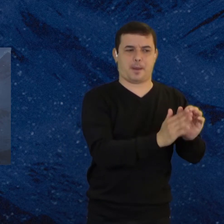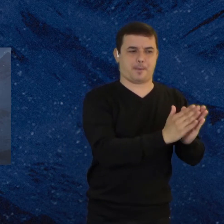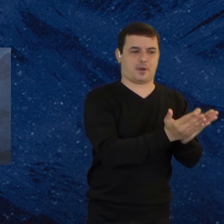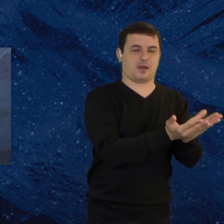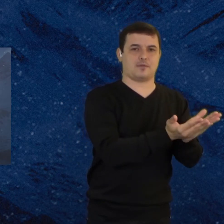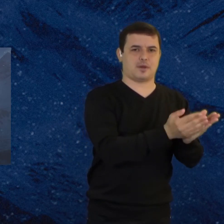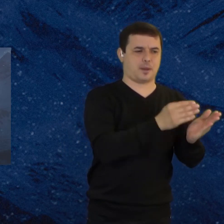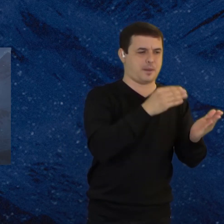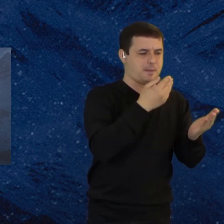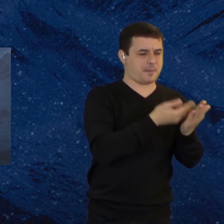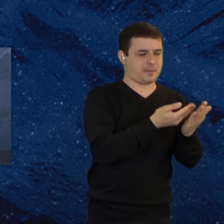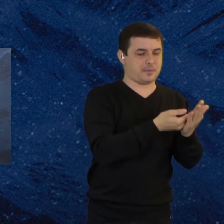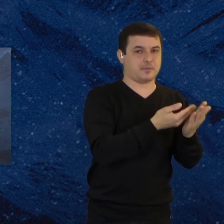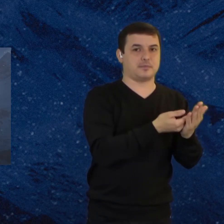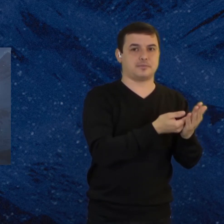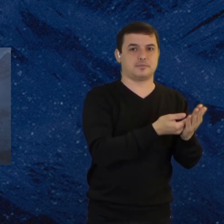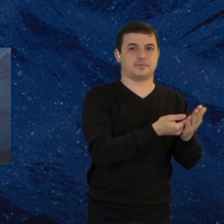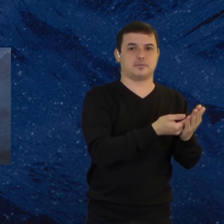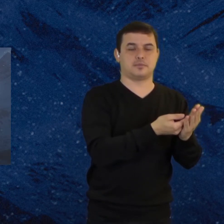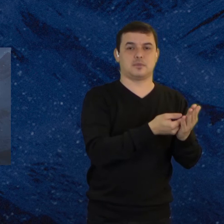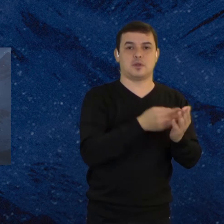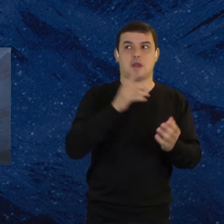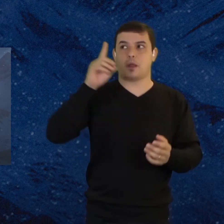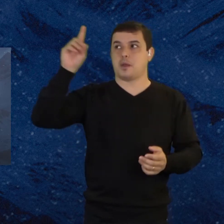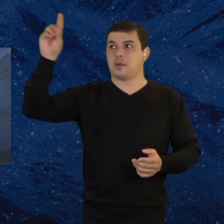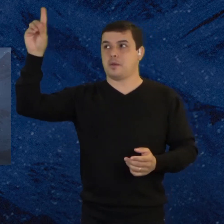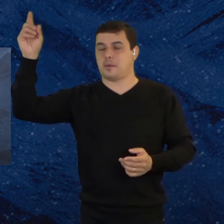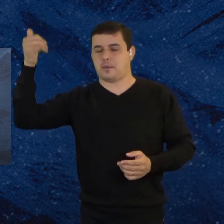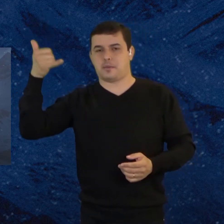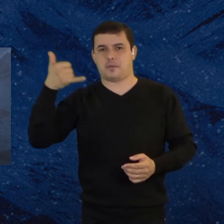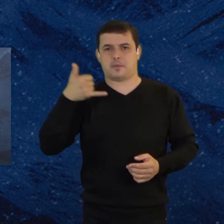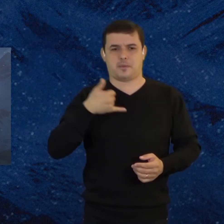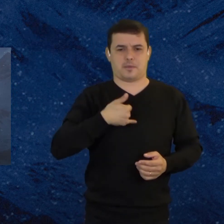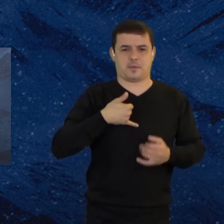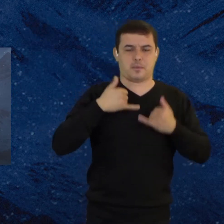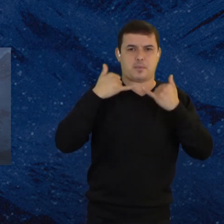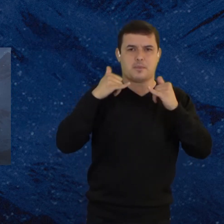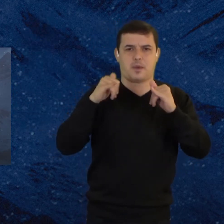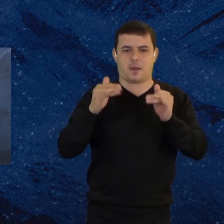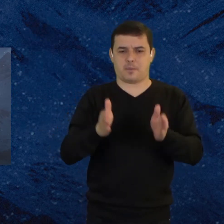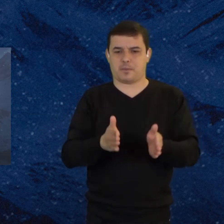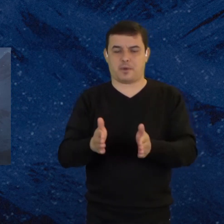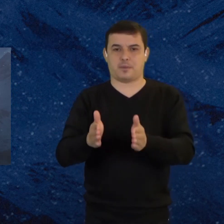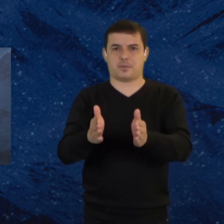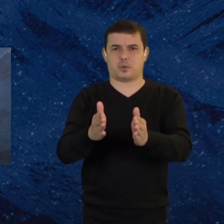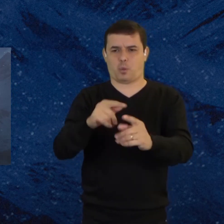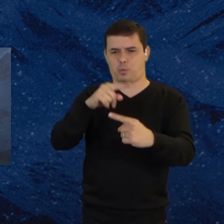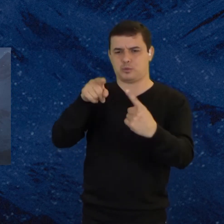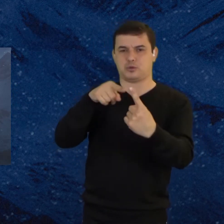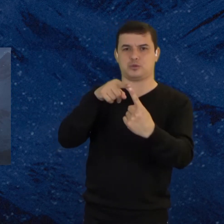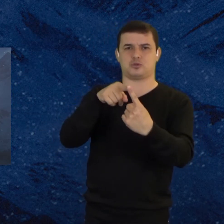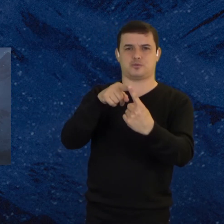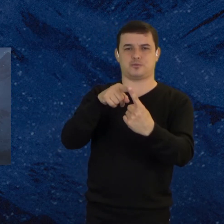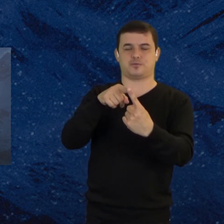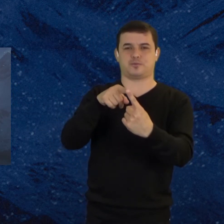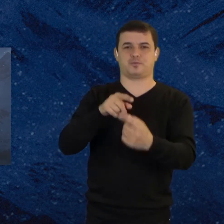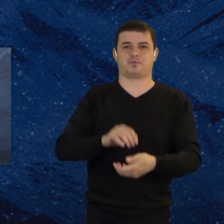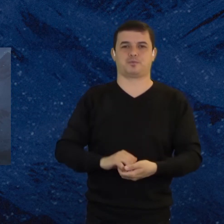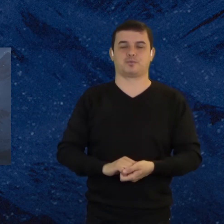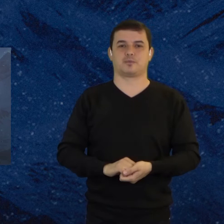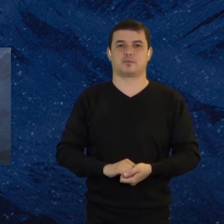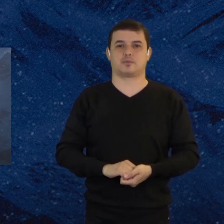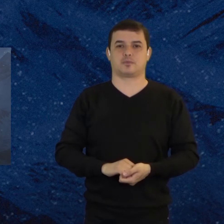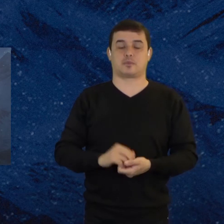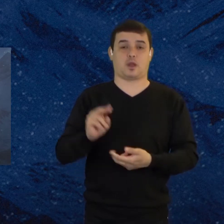também precisamos da palavra profética que nos dá a direção, que nos dá o norte. Nós podemos